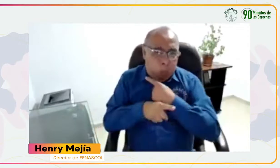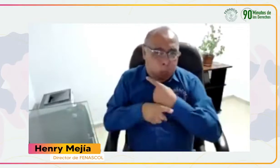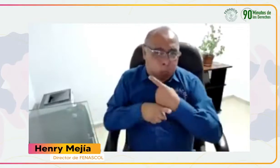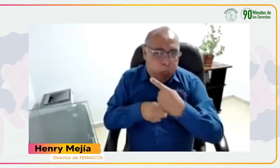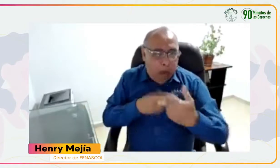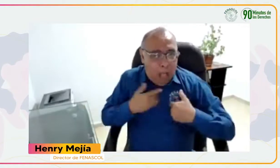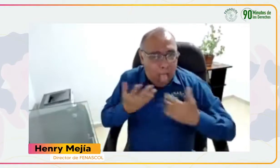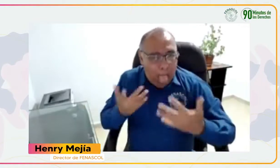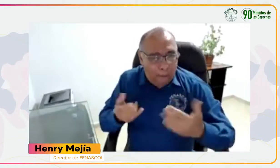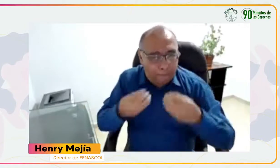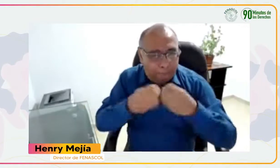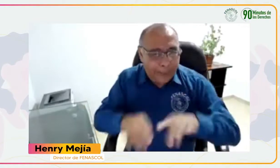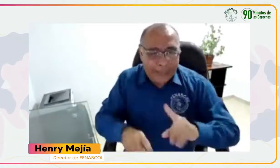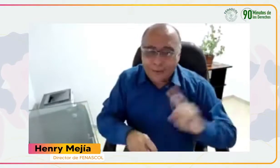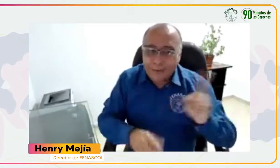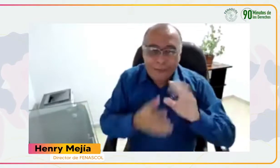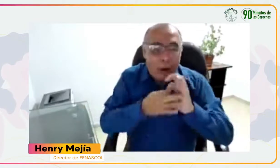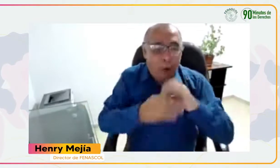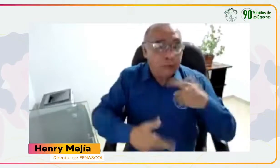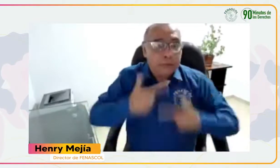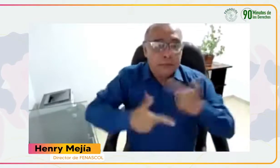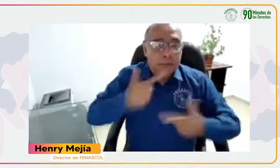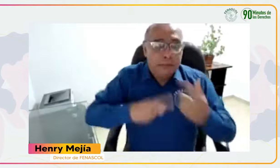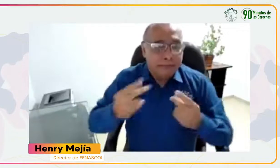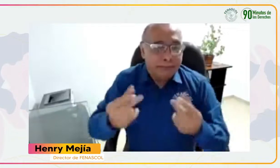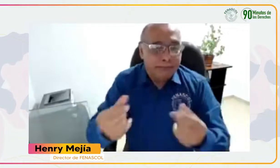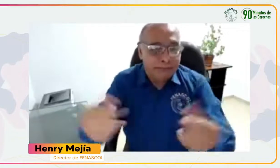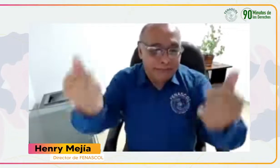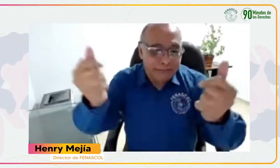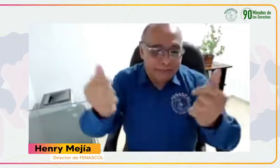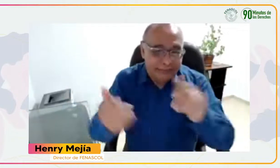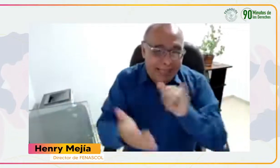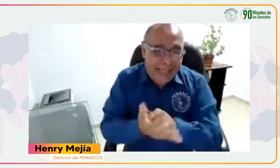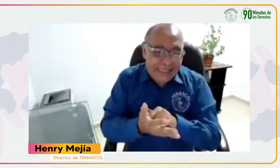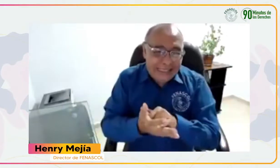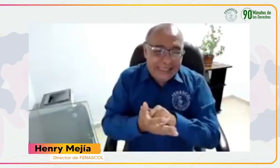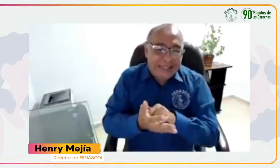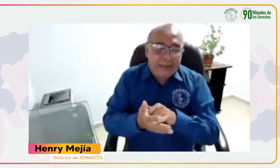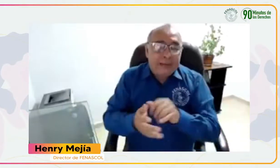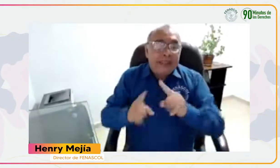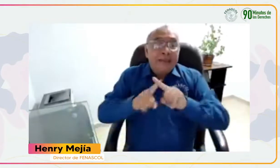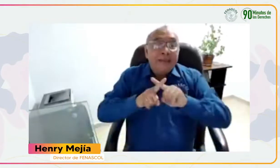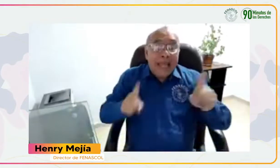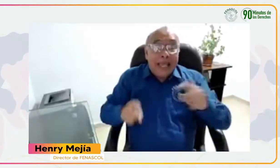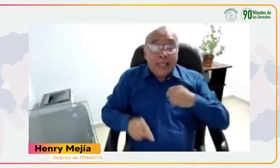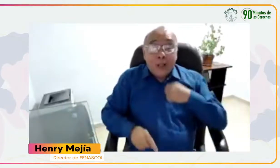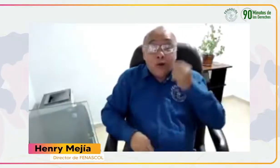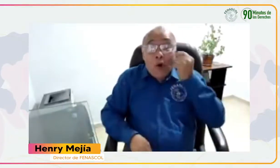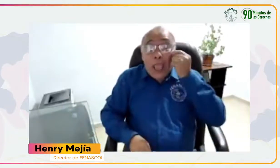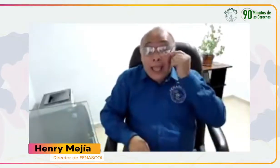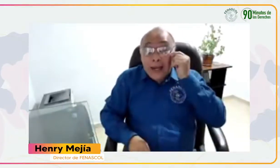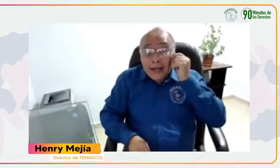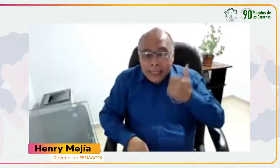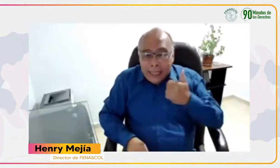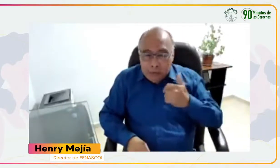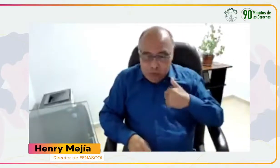la mayoría de los tiempos son los fines de semana. Entonces, nosotros como FENASCOL seguimos avanzando a pesar del